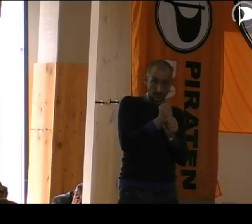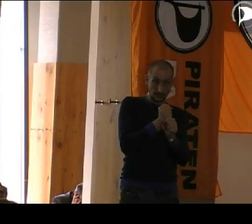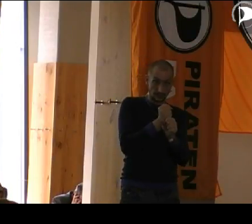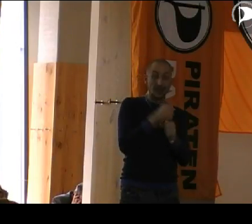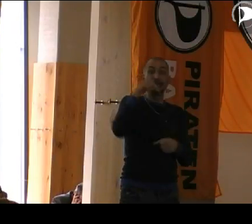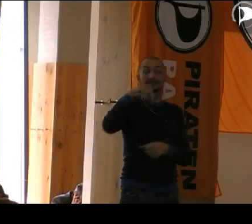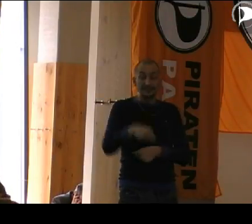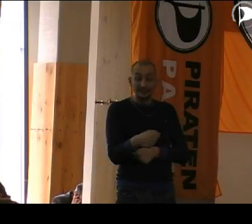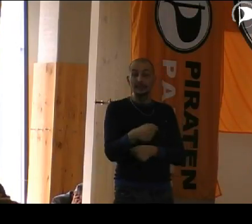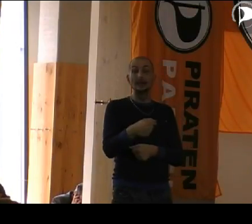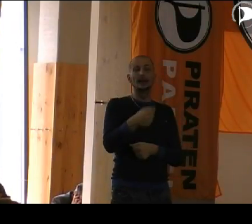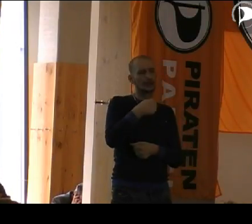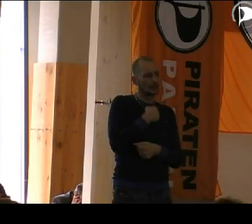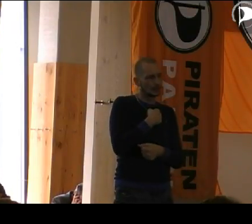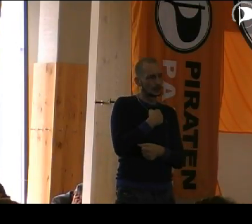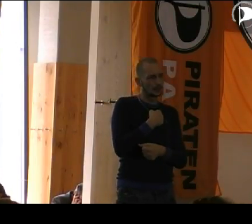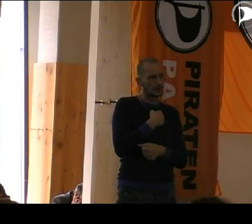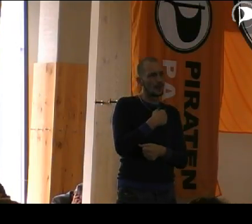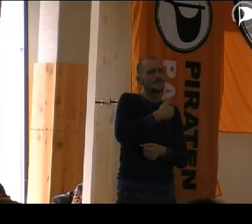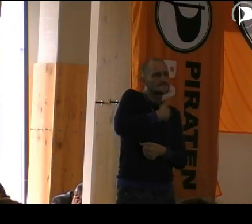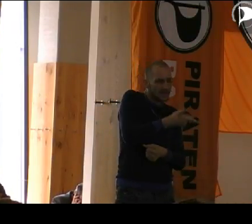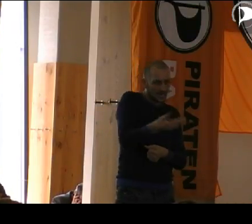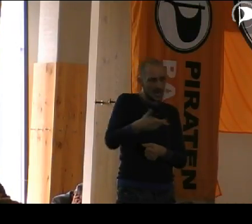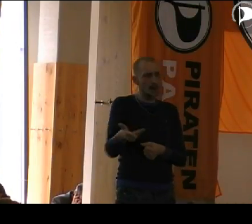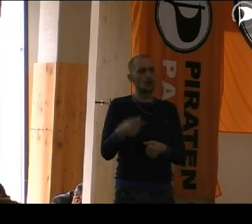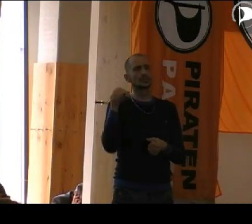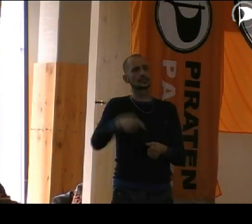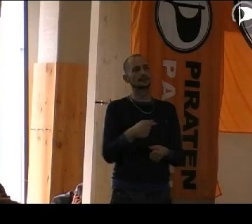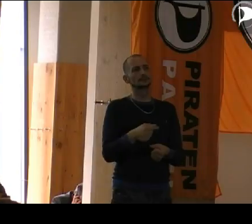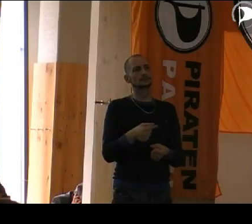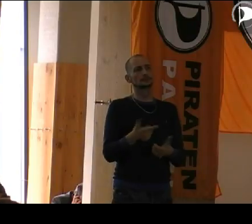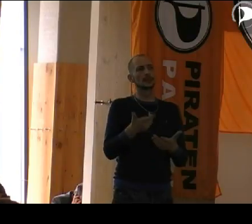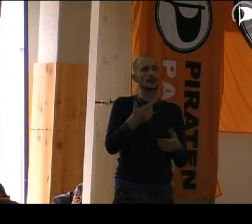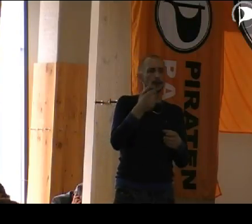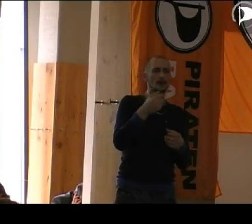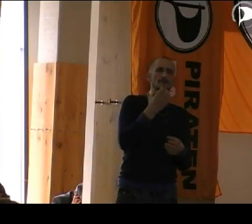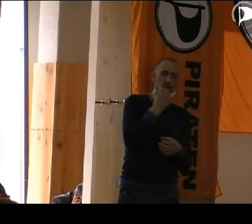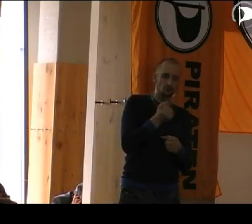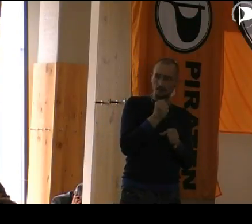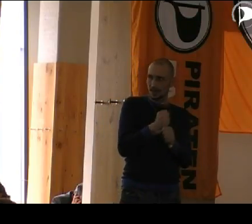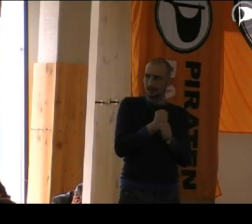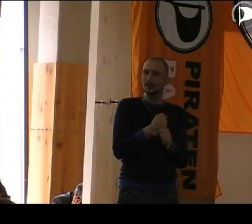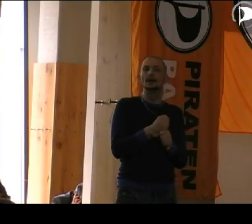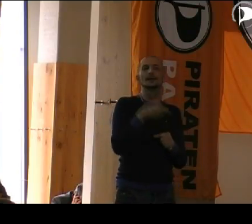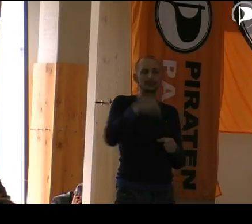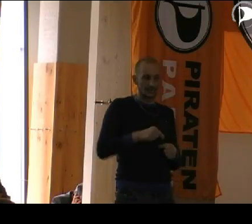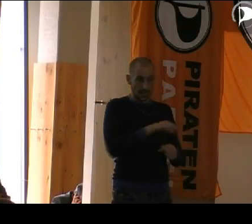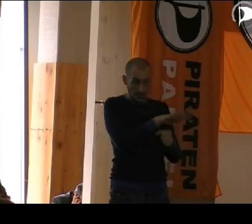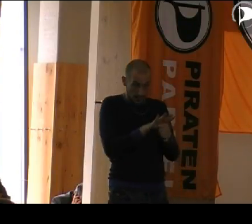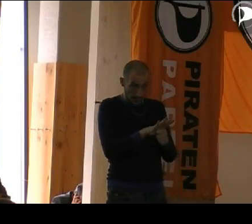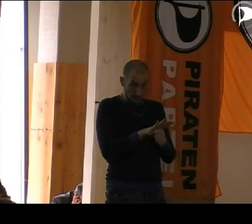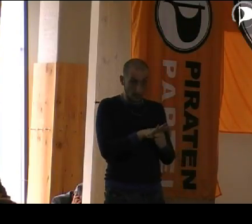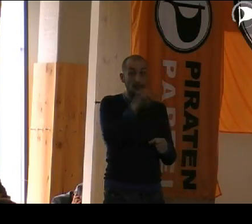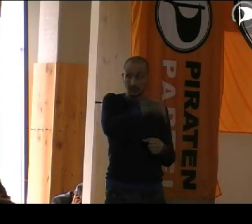wie gesagt habe ich noch ein teil des protests wählen die den landesverband aus reduzieren will sich anders als bei